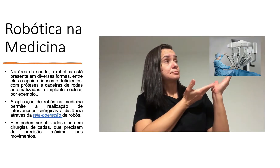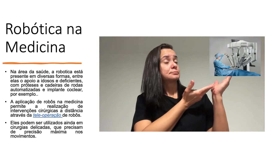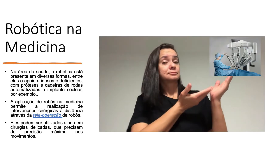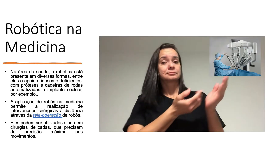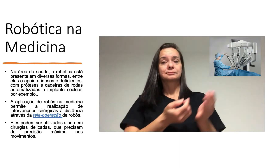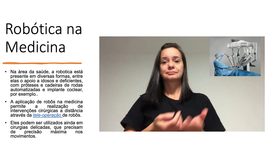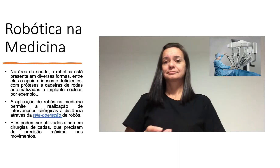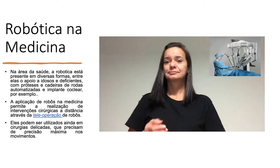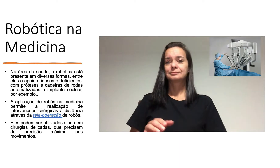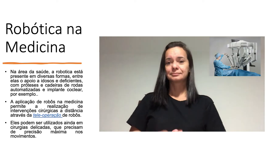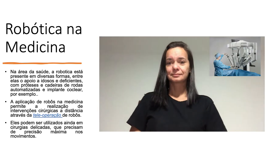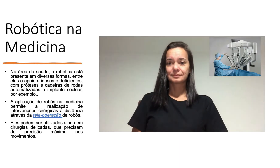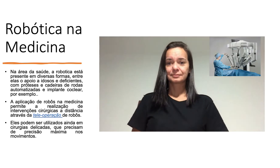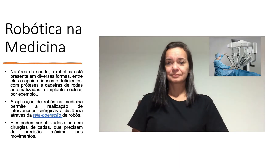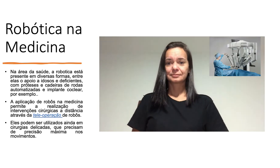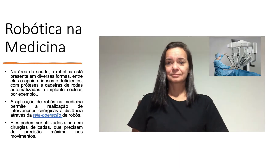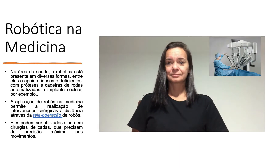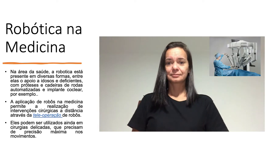Por exemplo,